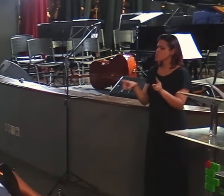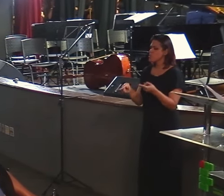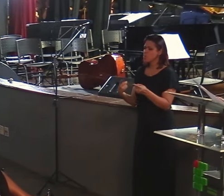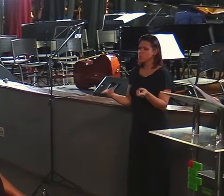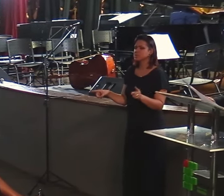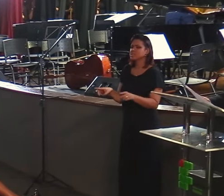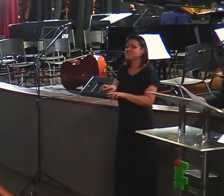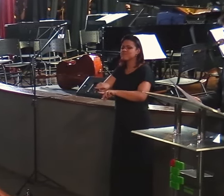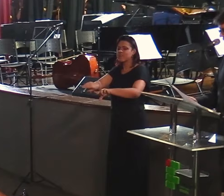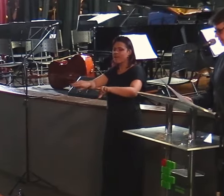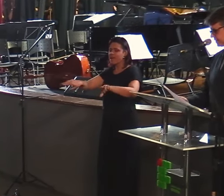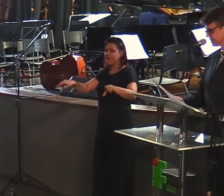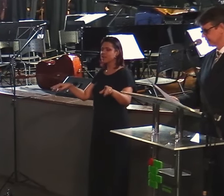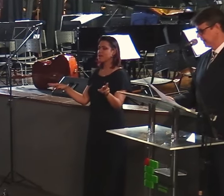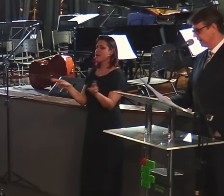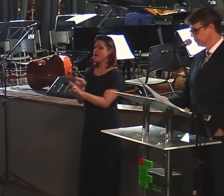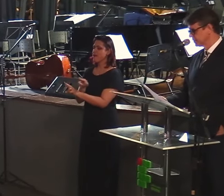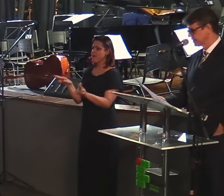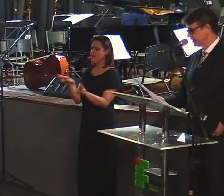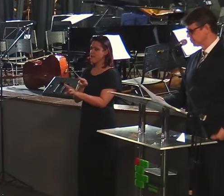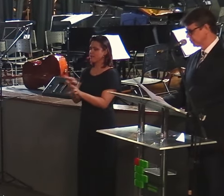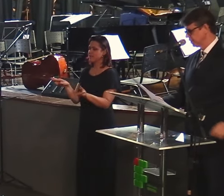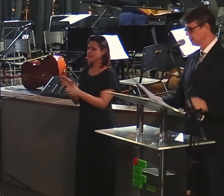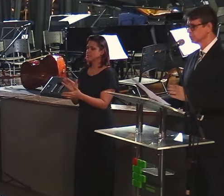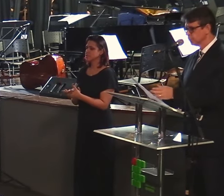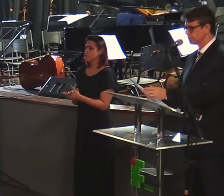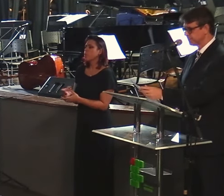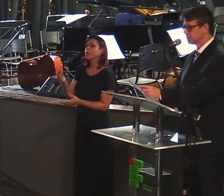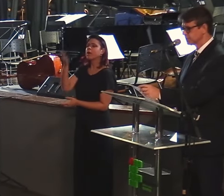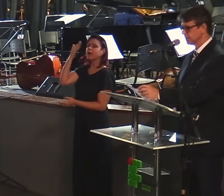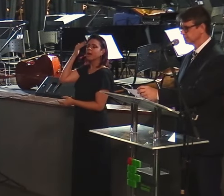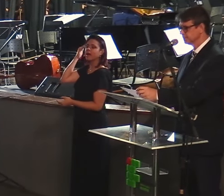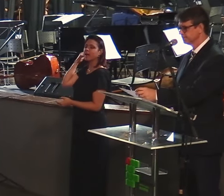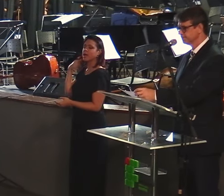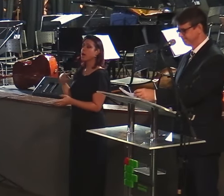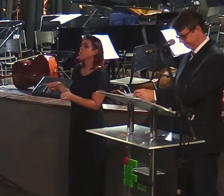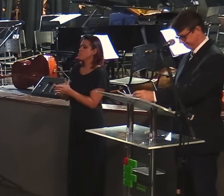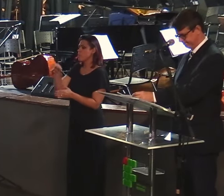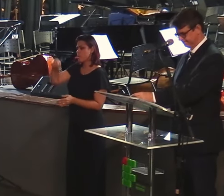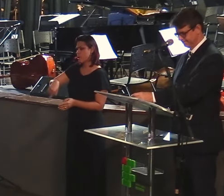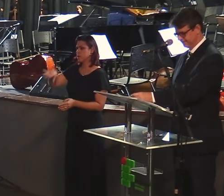músicas relativas à música antiga do Espírito Santo.